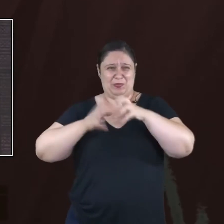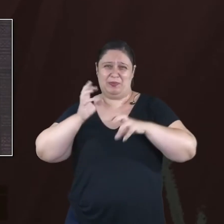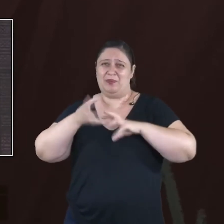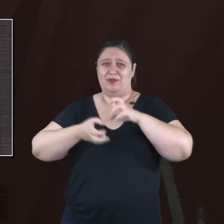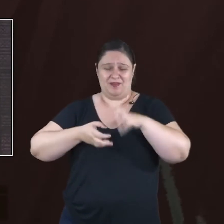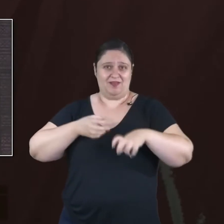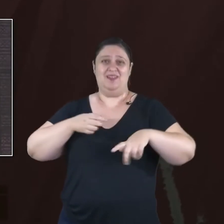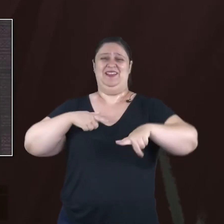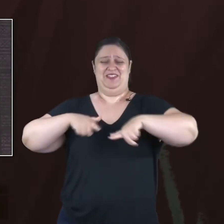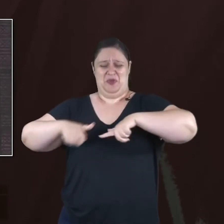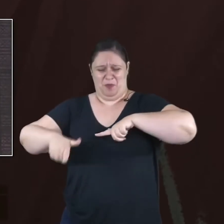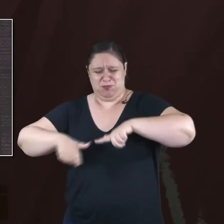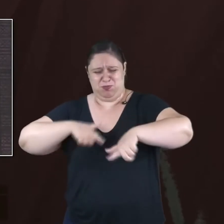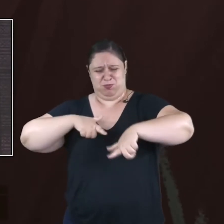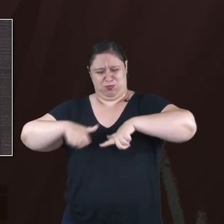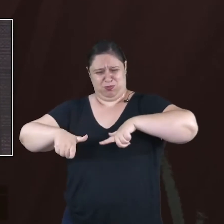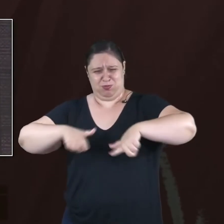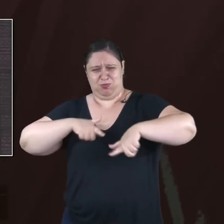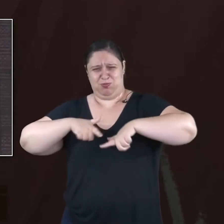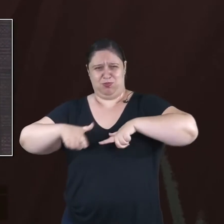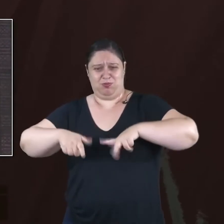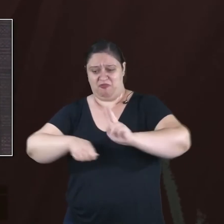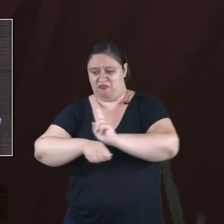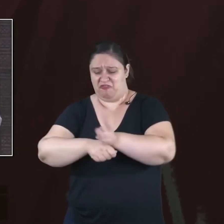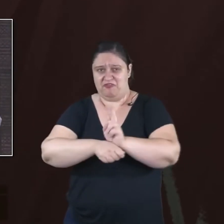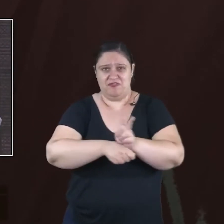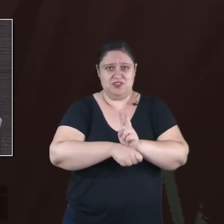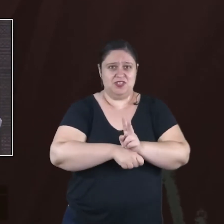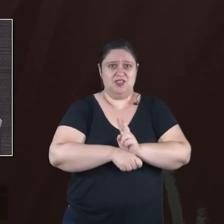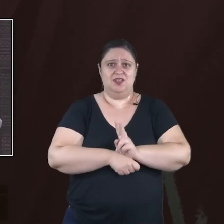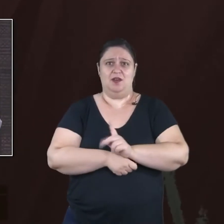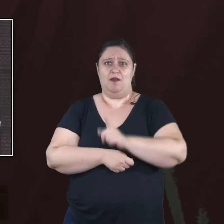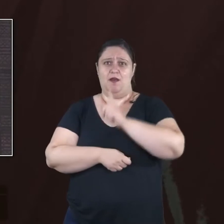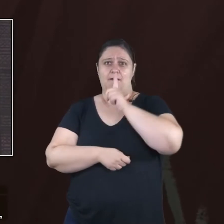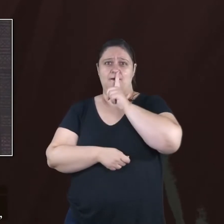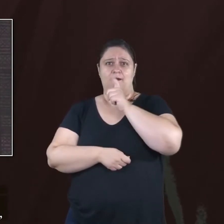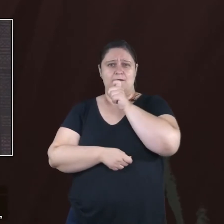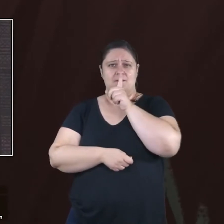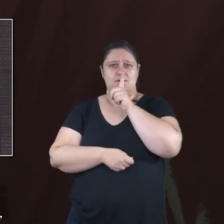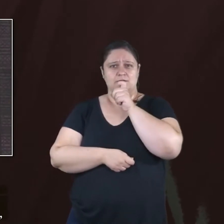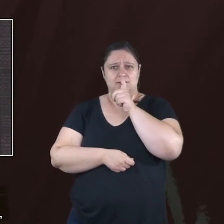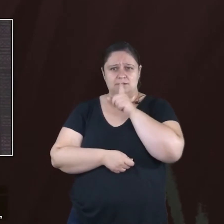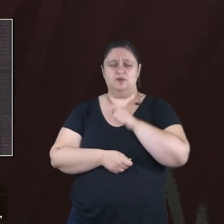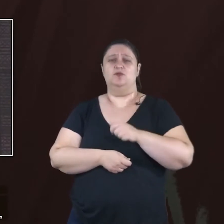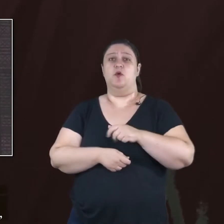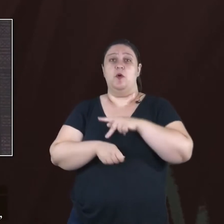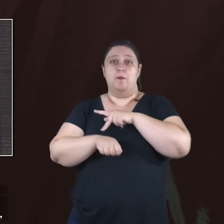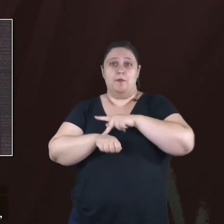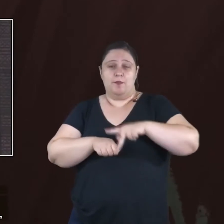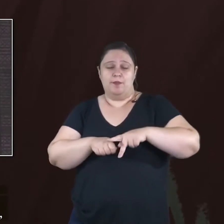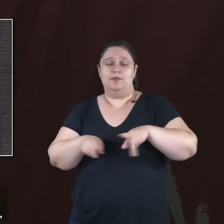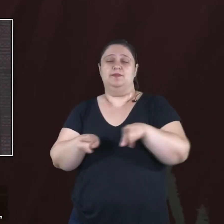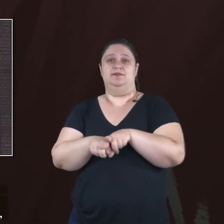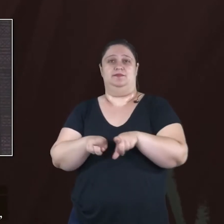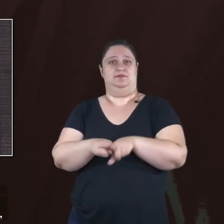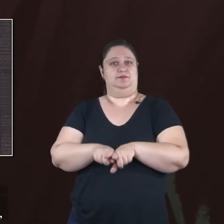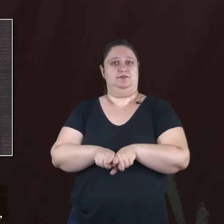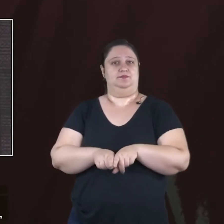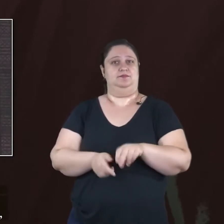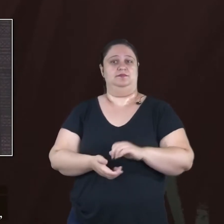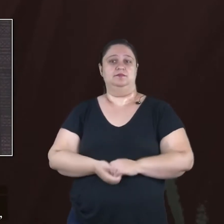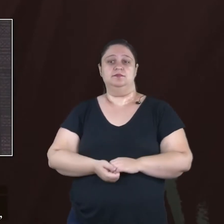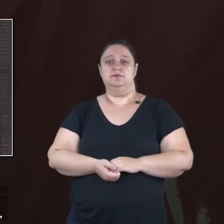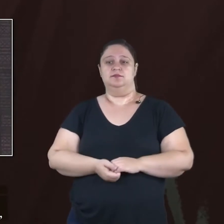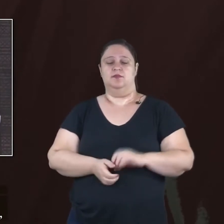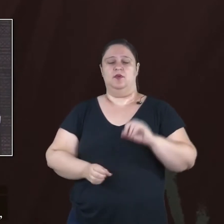Nos trabalhos, nas vigílias, nos jejuns. Irmãos, na pureza. Ó Senhor Jesus, esse é